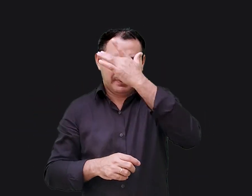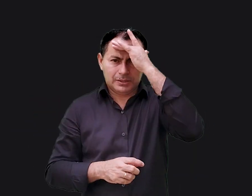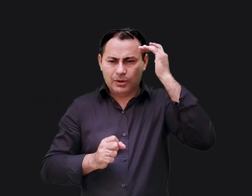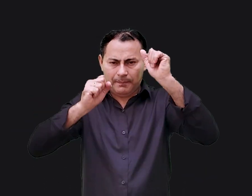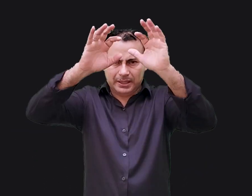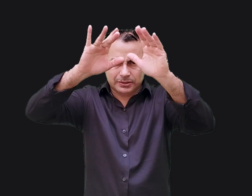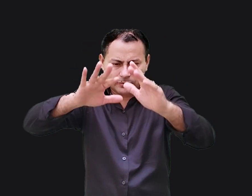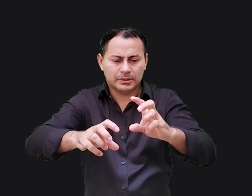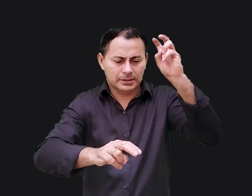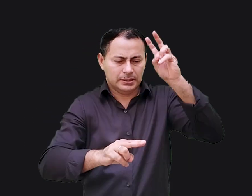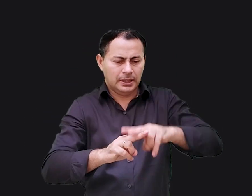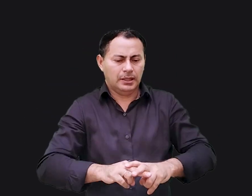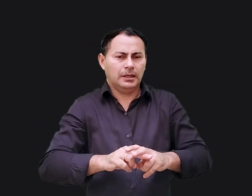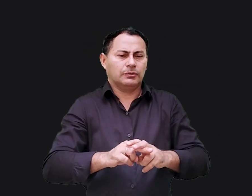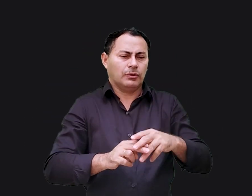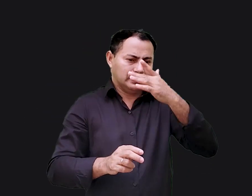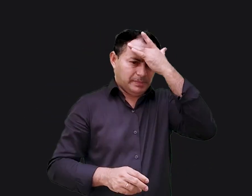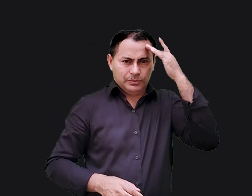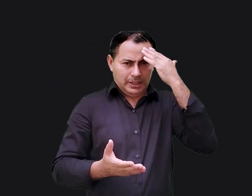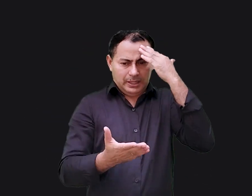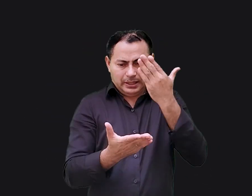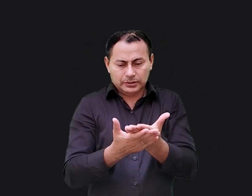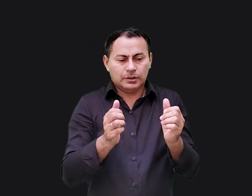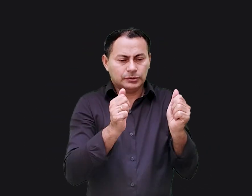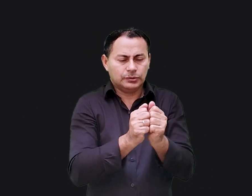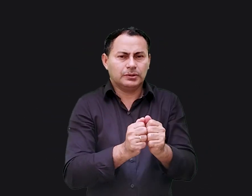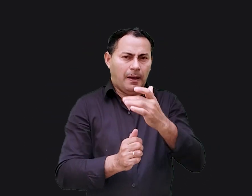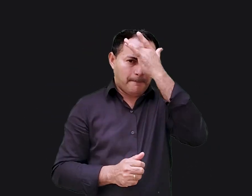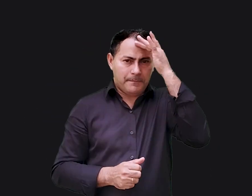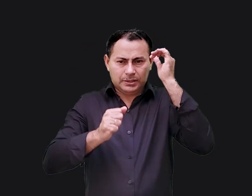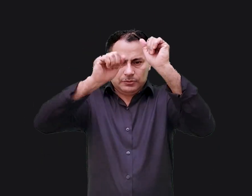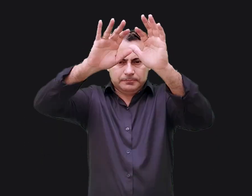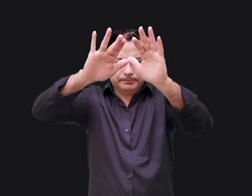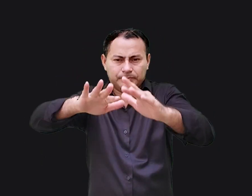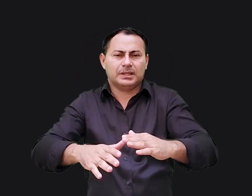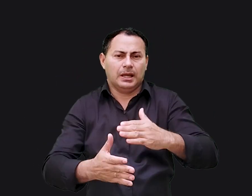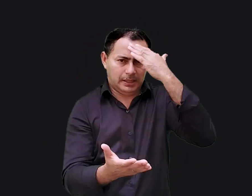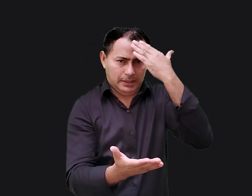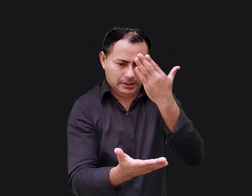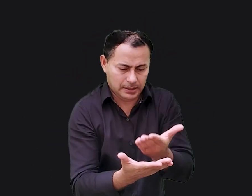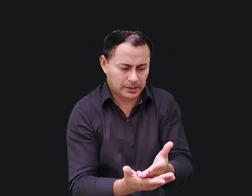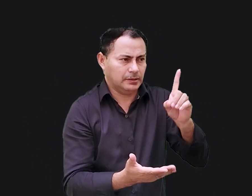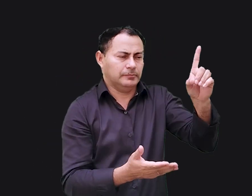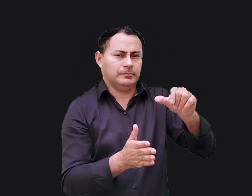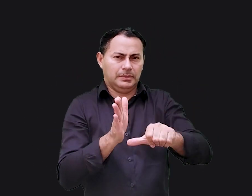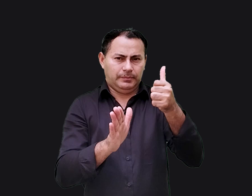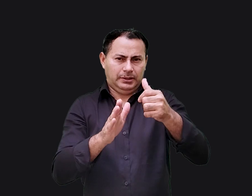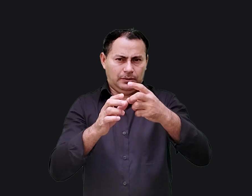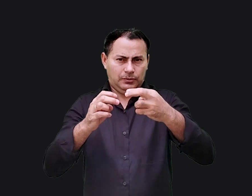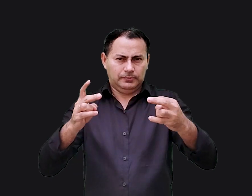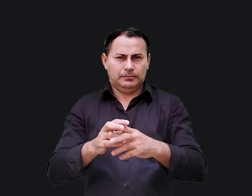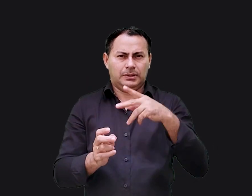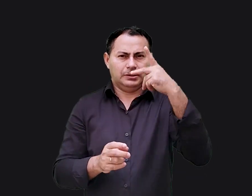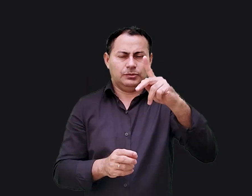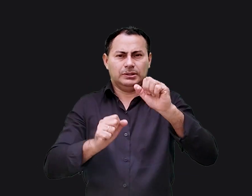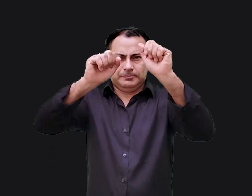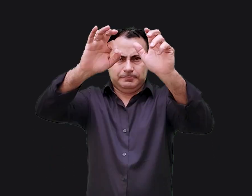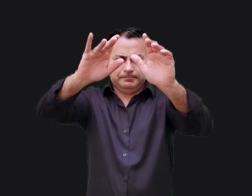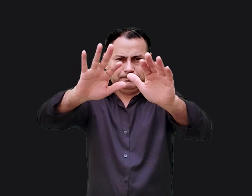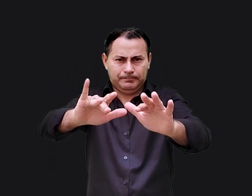homem abençoado senta-se com os que creem. O homem abençoado é um homem que crê. Esse é o primeiro ponto para suas